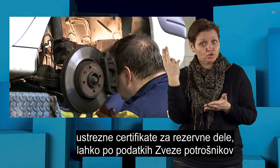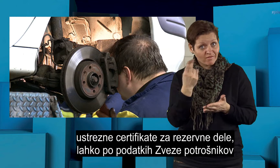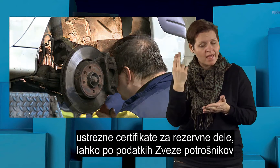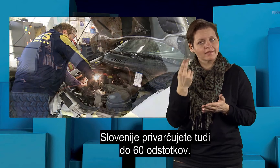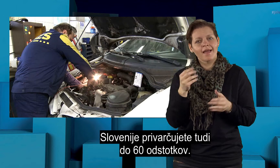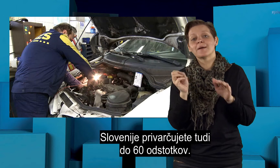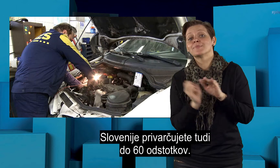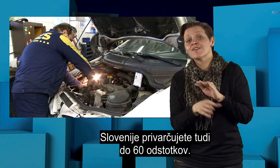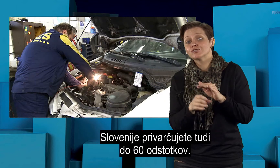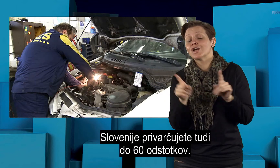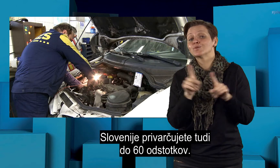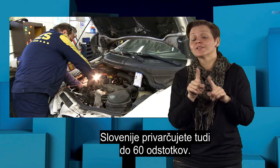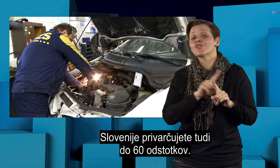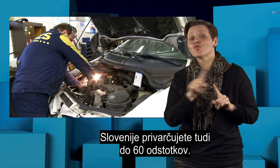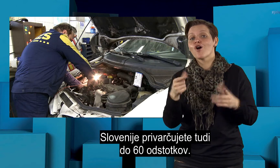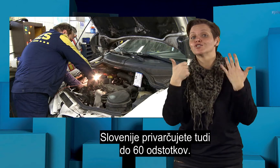do 60%.